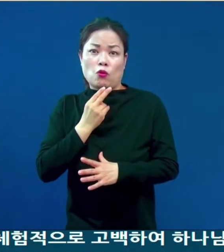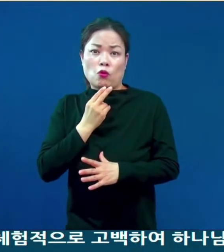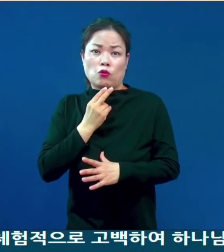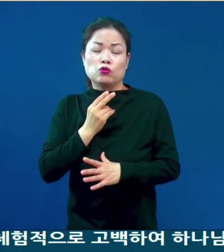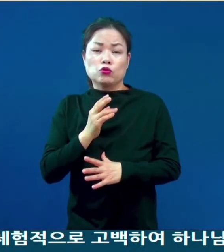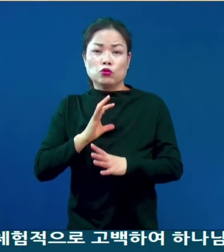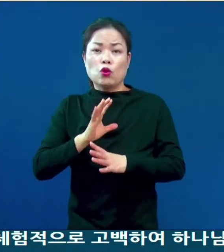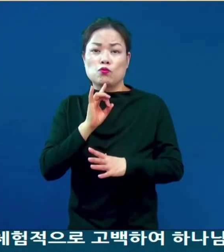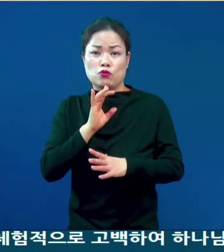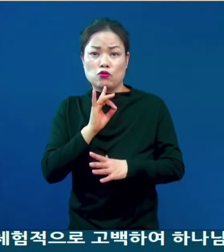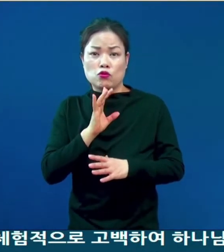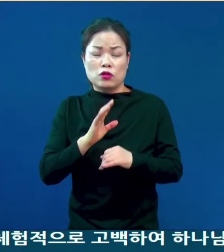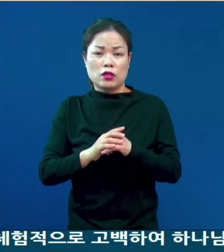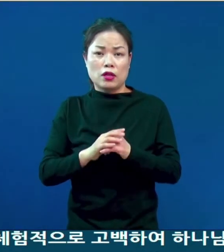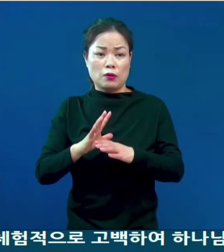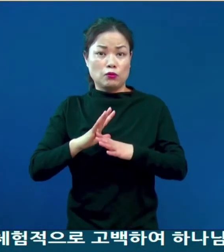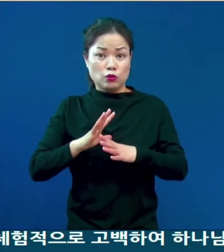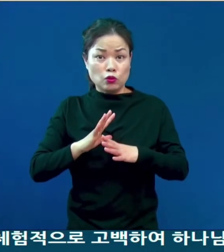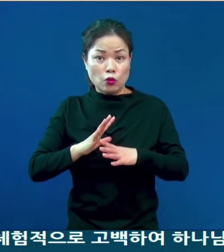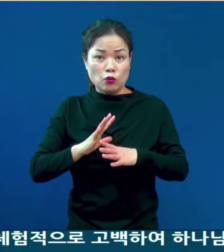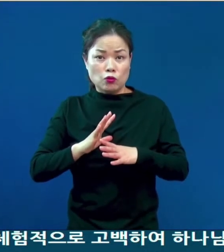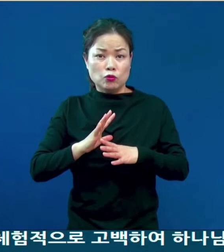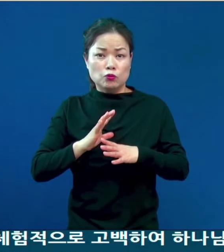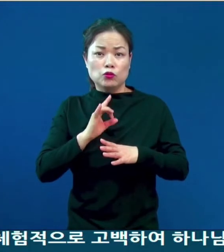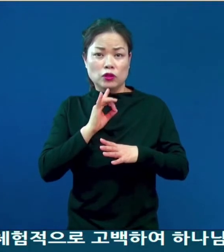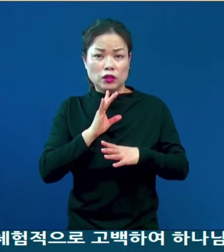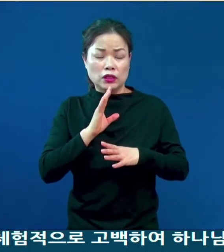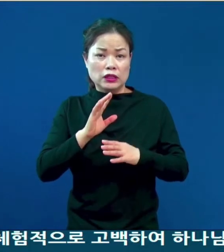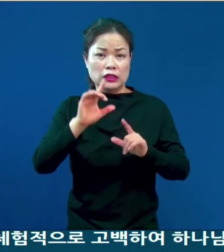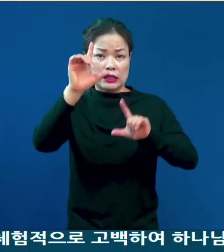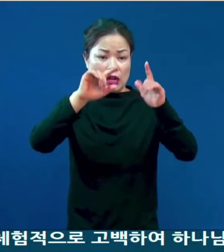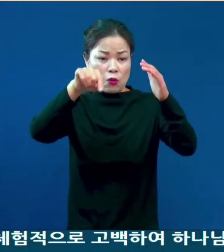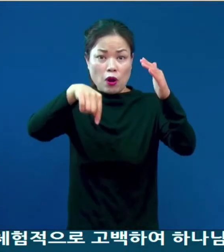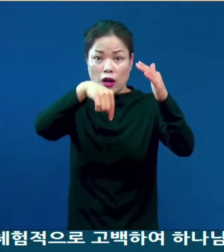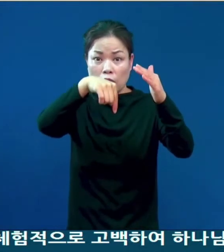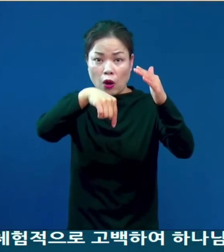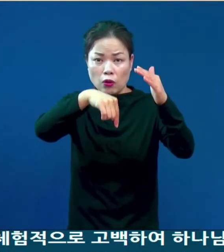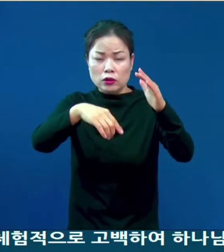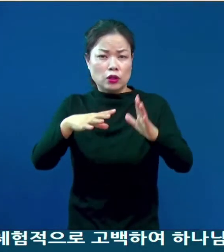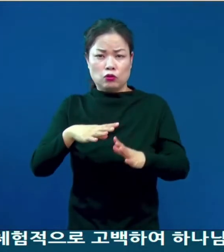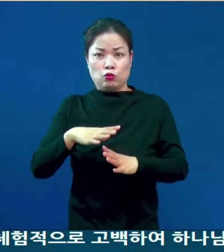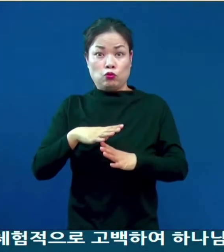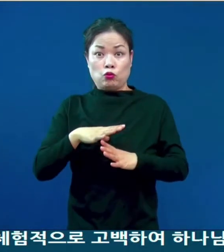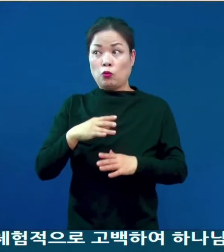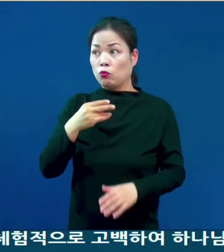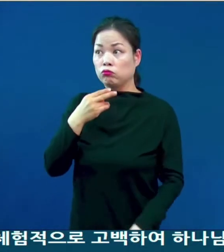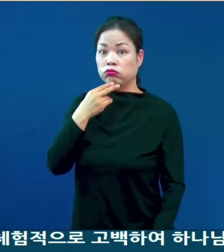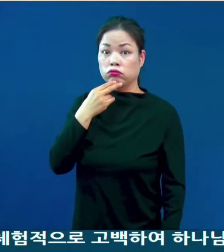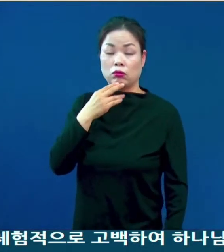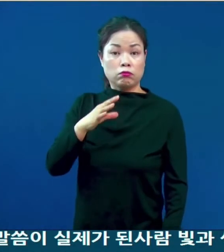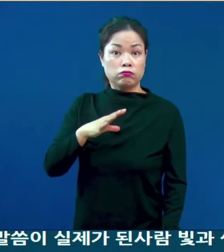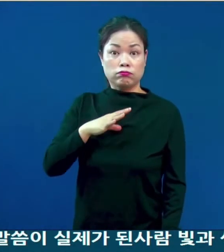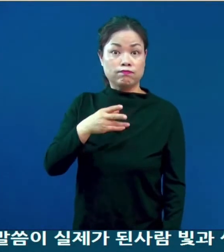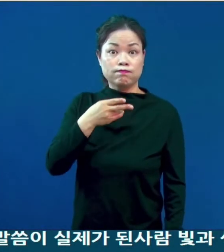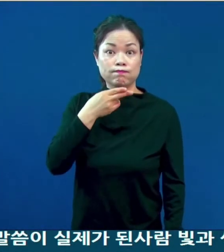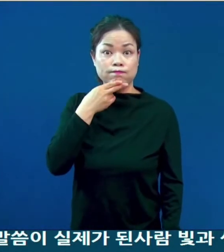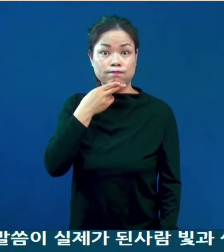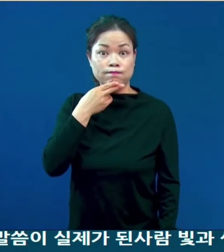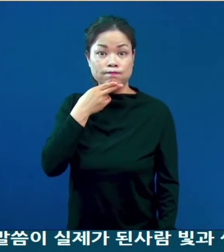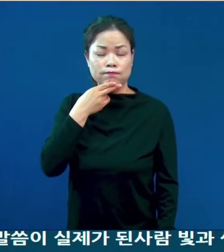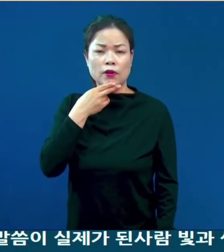없고 무서울 수밖에 없는 그 위기의 상황 가운데서도 두렵지 않다, 무섭지